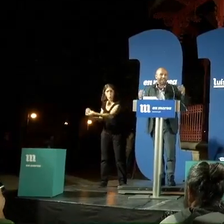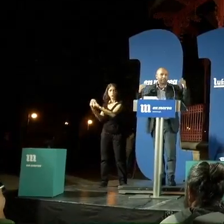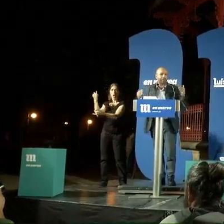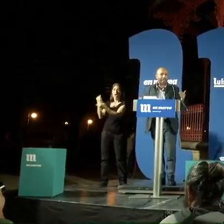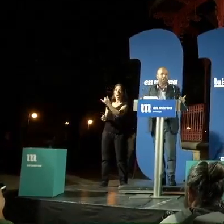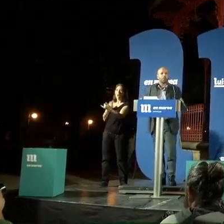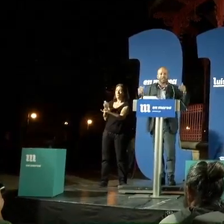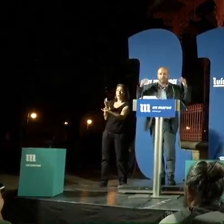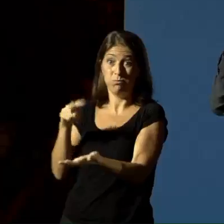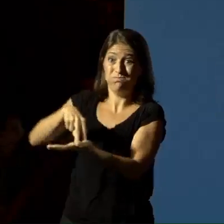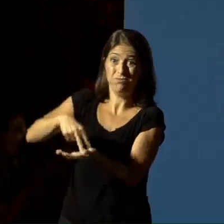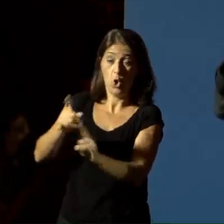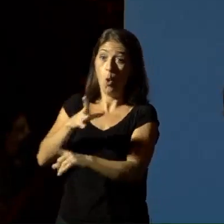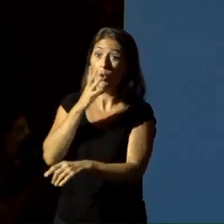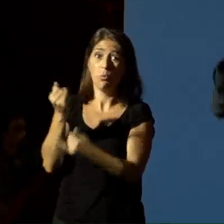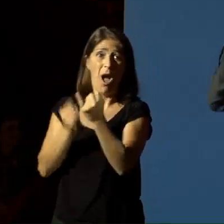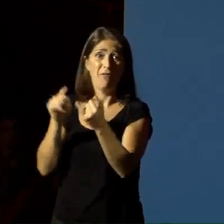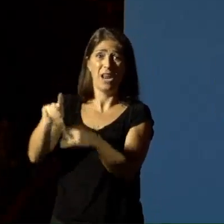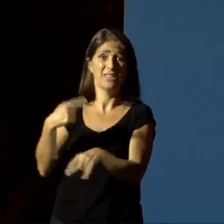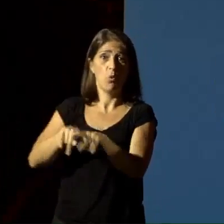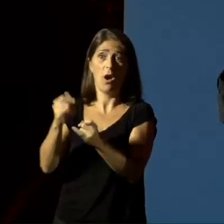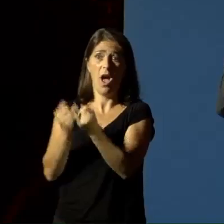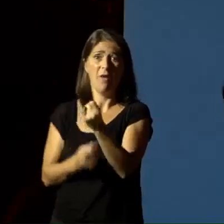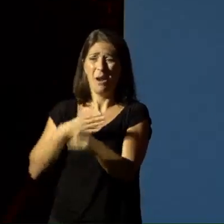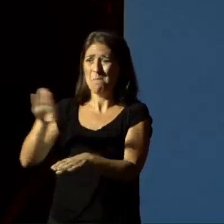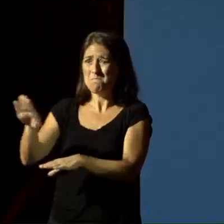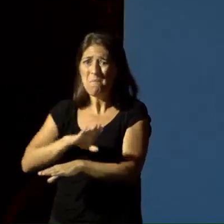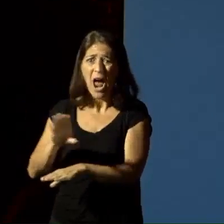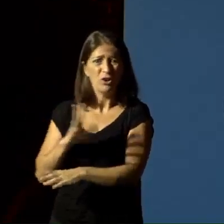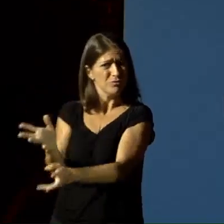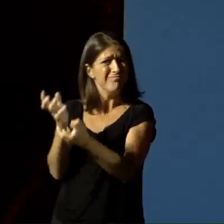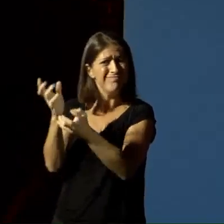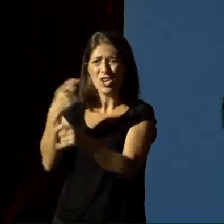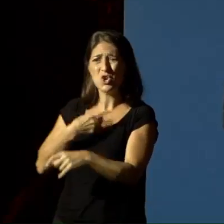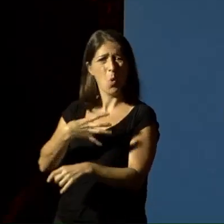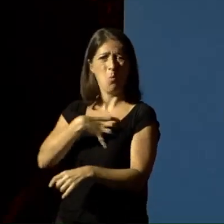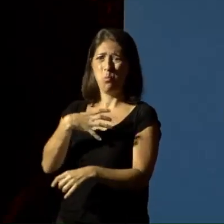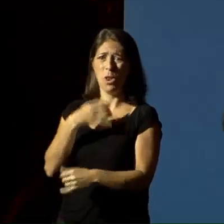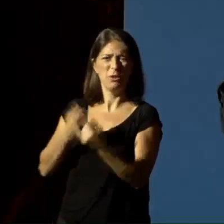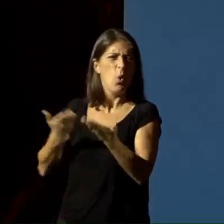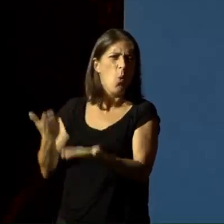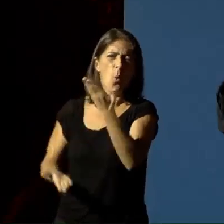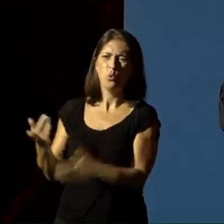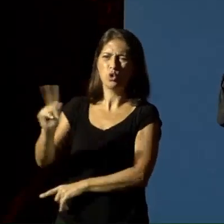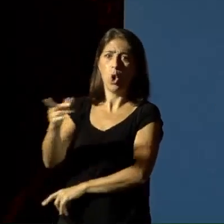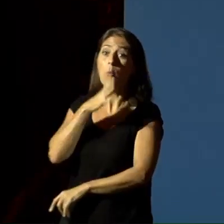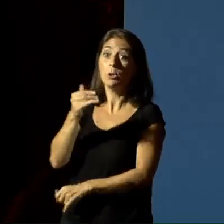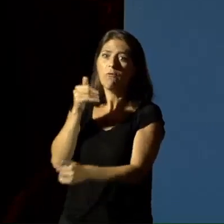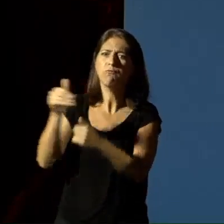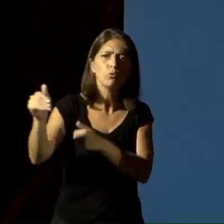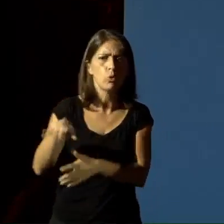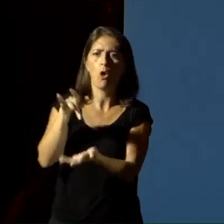quedar ninguén en pé, porque non poden vencer sempre os malos. Non poden, non é xusto, e por iso non vai